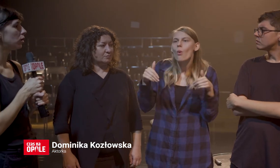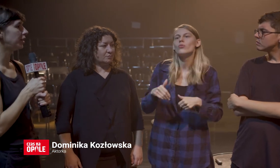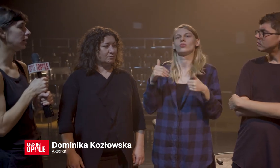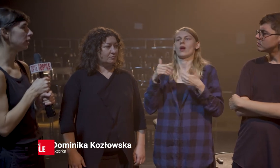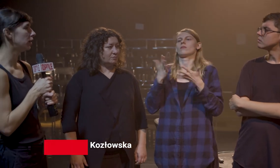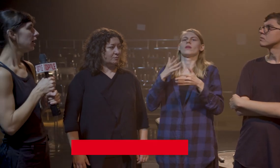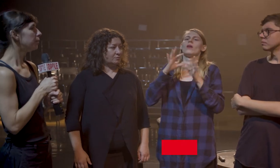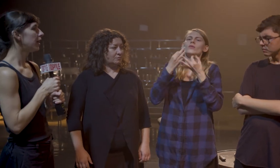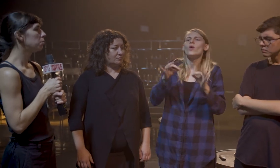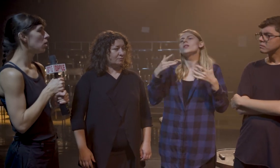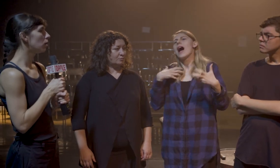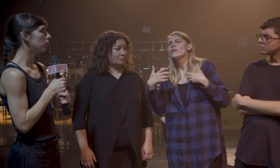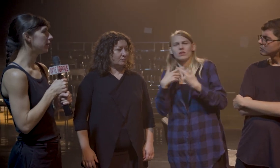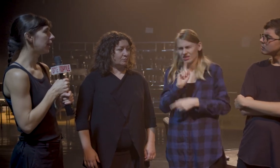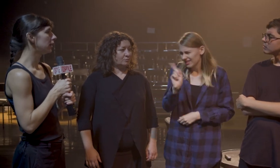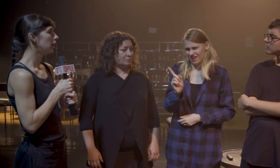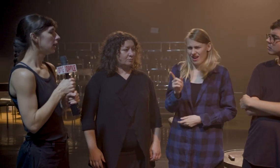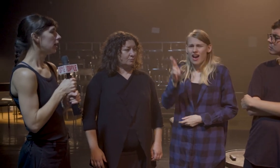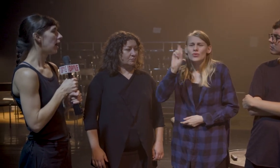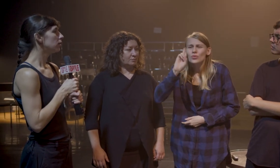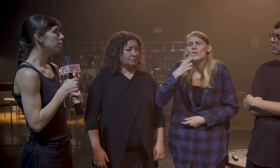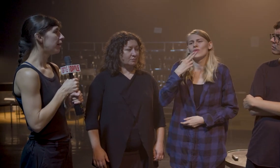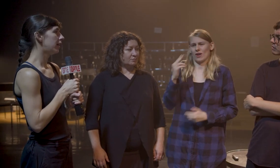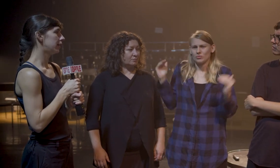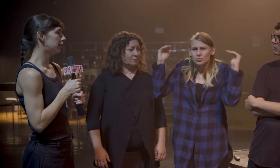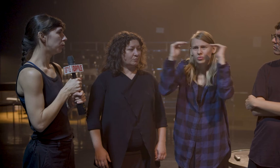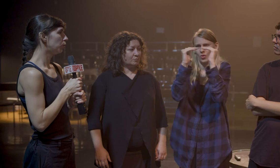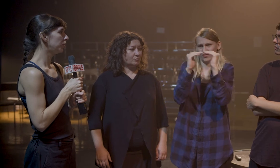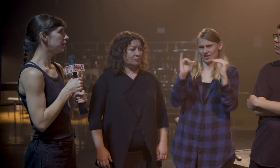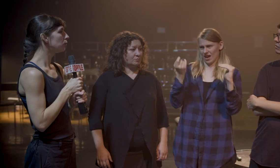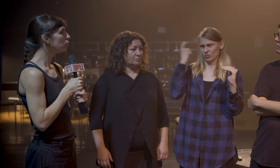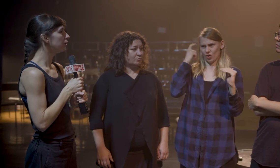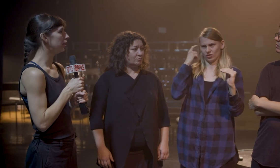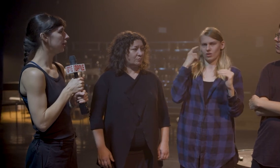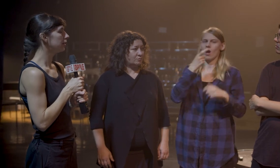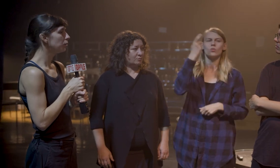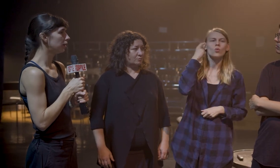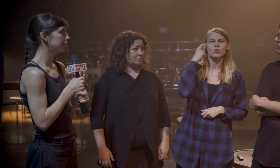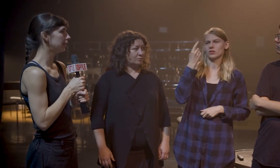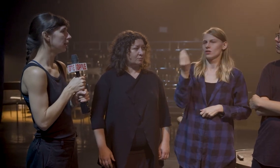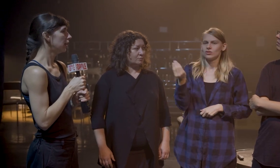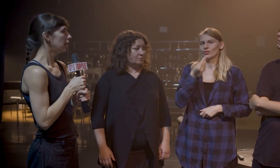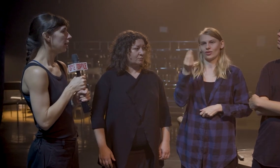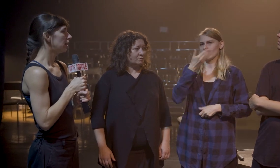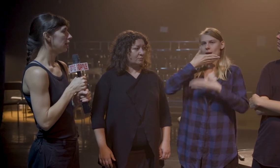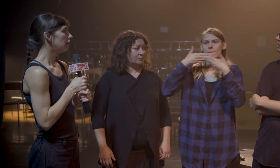gorsi, mniej mogą, tak? A to nieprawda jest, bo głusi są równi jak słyszący.